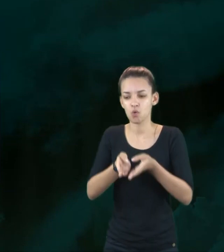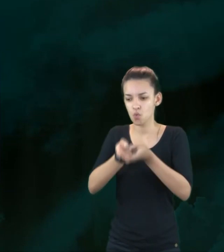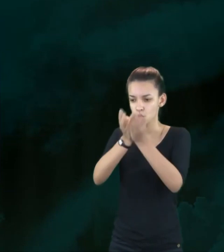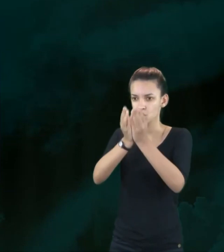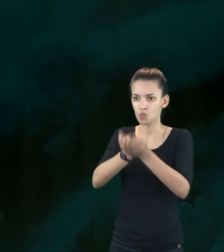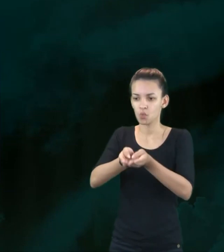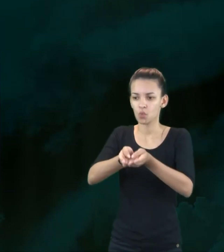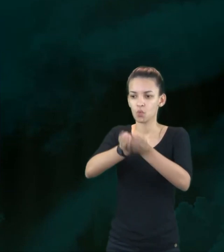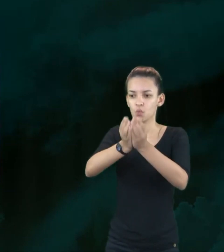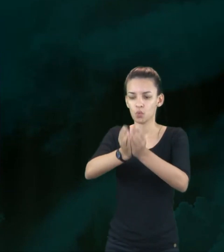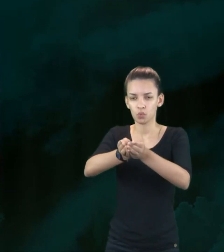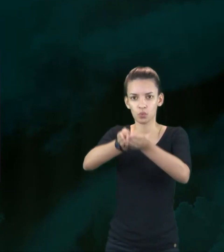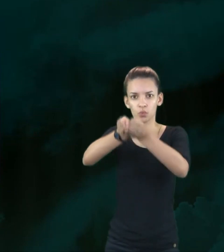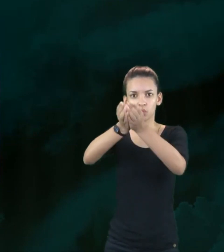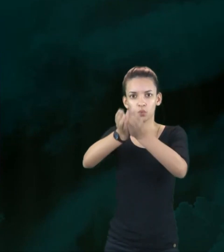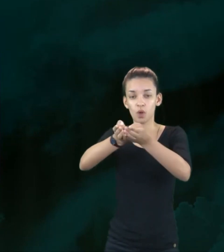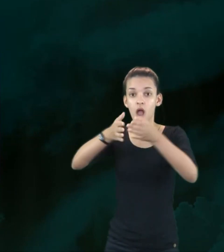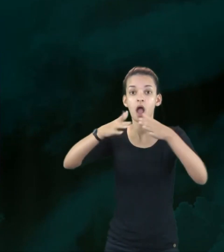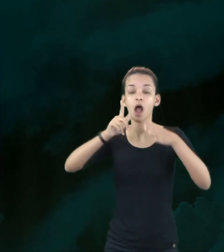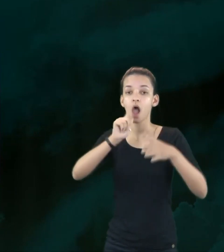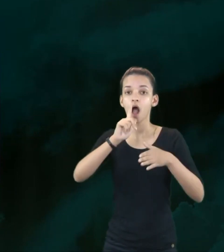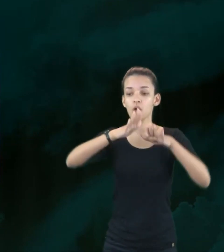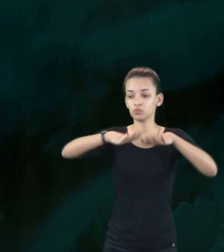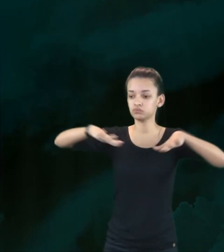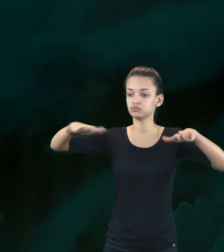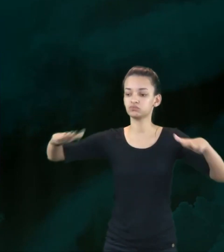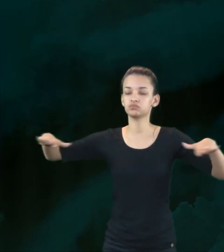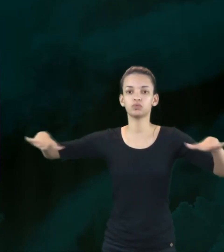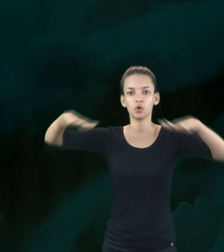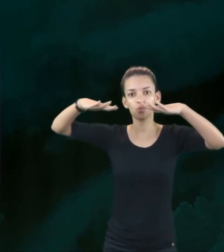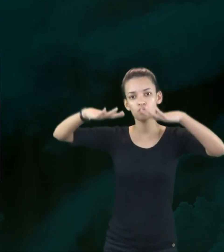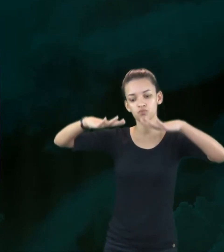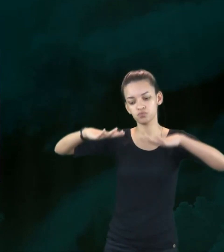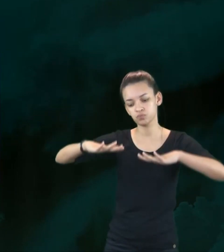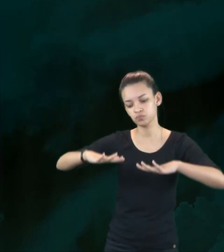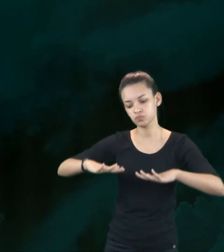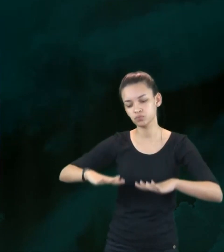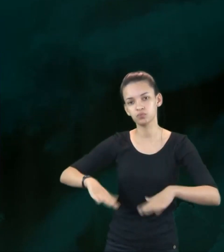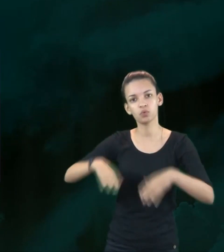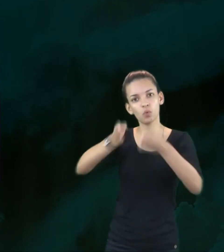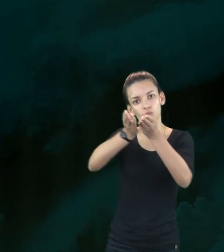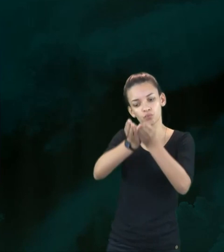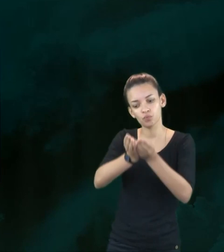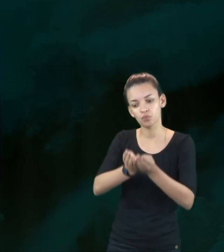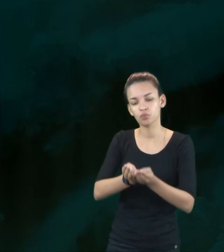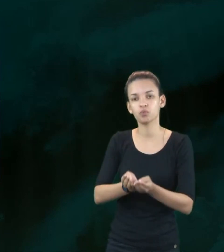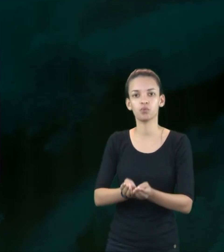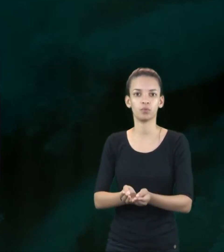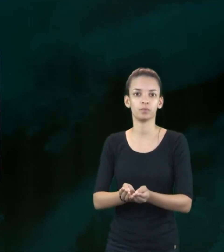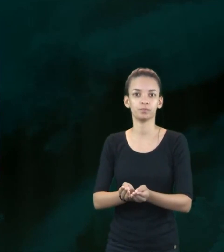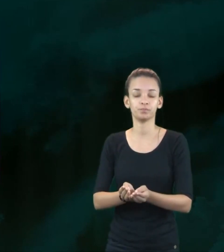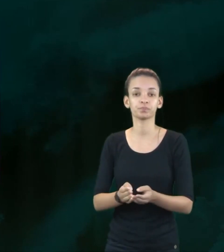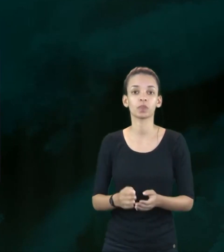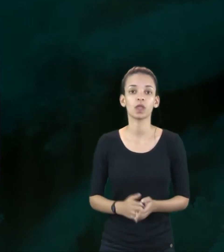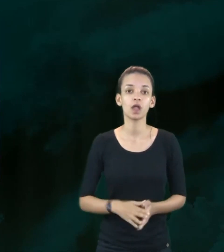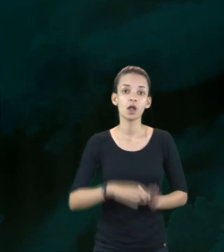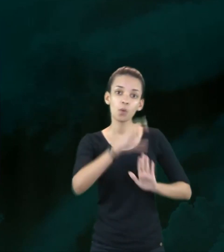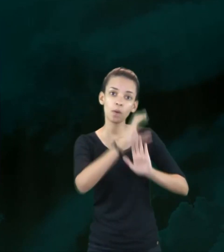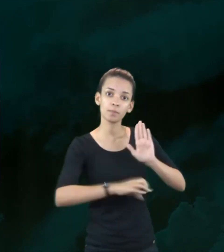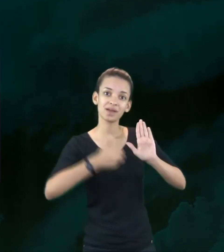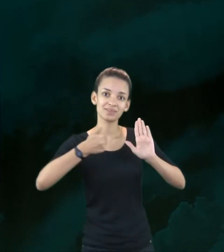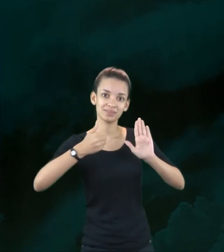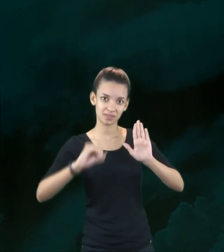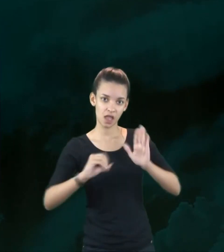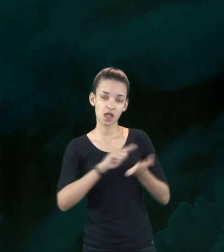estão registrados no capítulo 10 de Gênesis, mas já no capítulo 10 de Gênesis, irmãos,